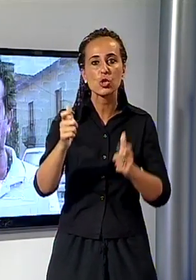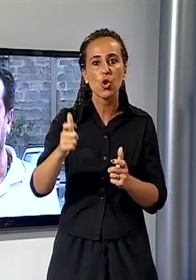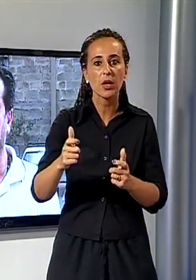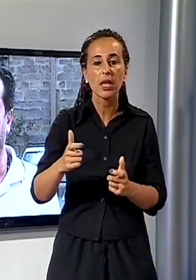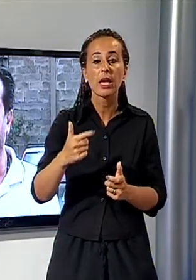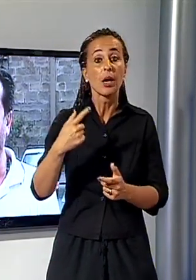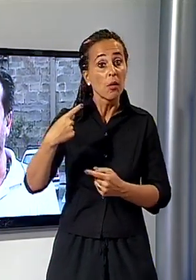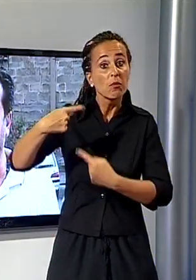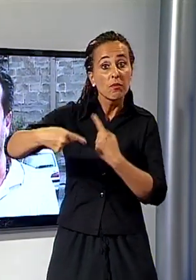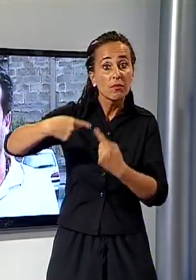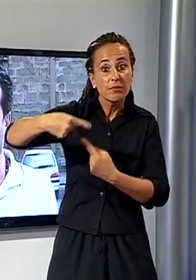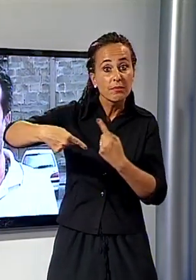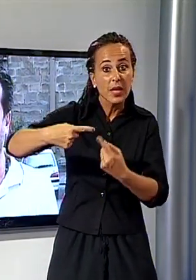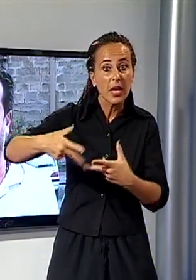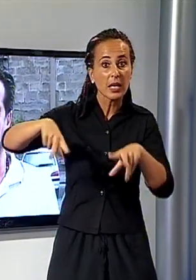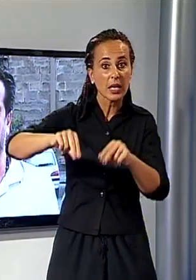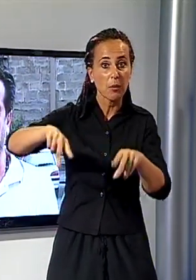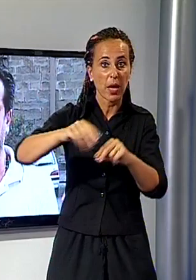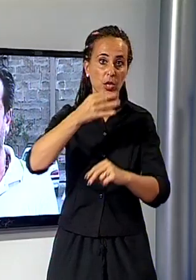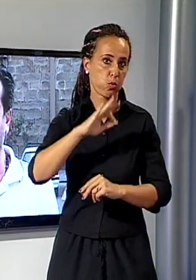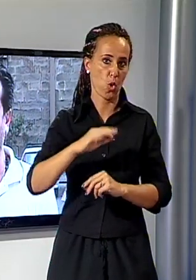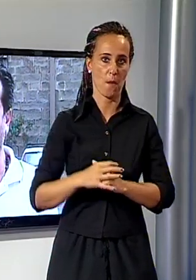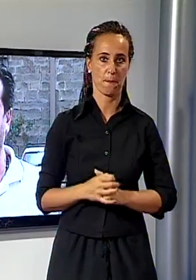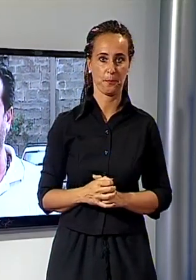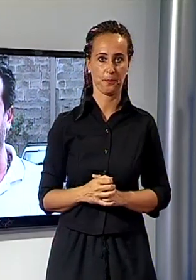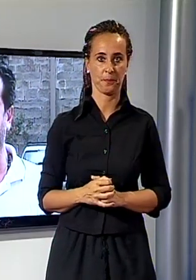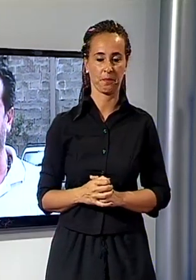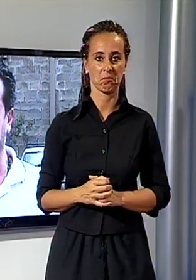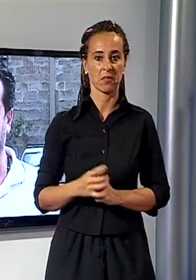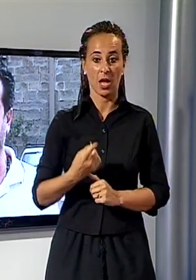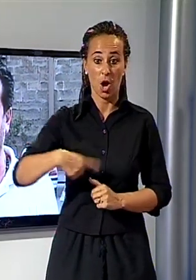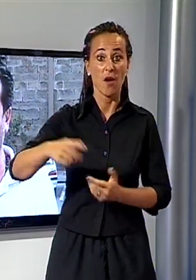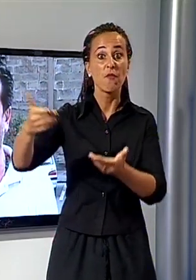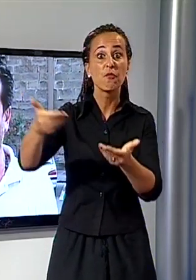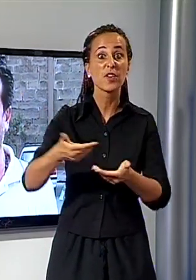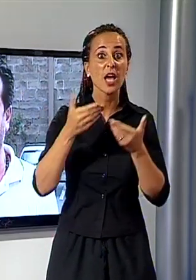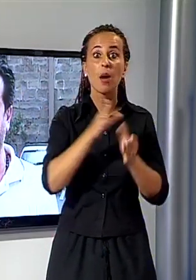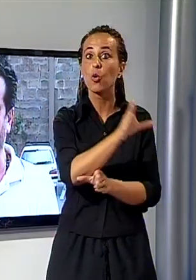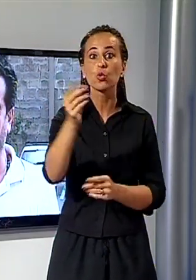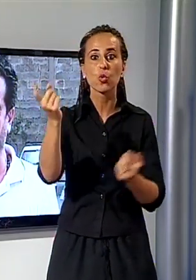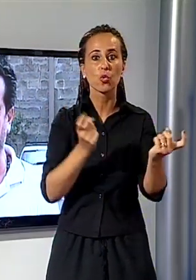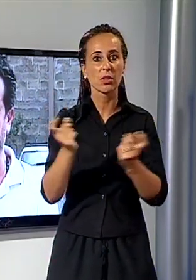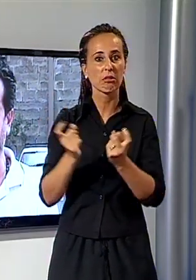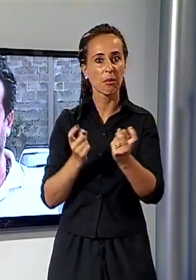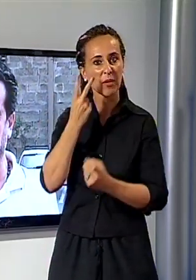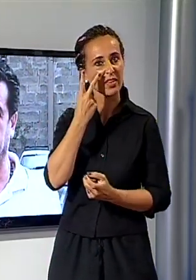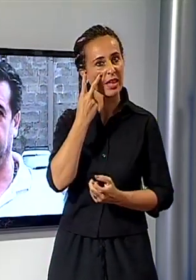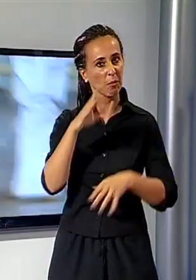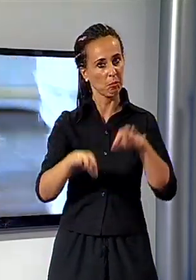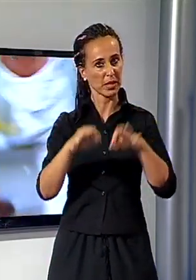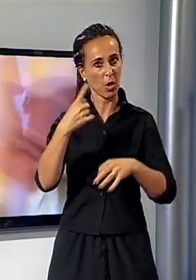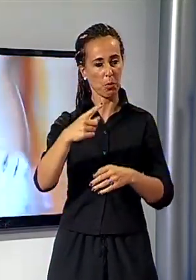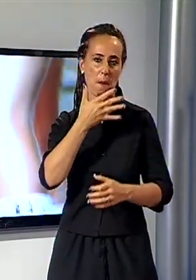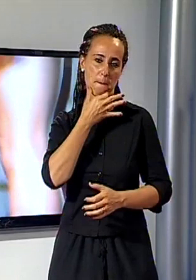del prestigioso traguardo. L'evento venne ideato nel 2006 dal gruppo parrocchiale di Villa Basilica per contribuire al